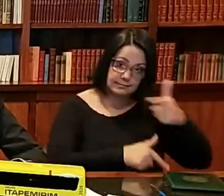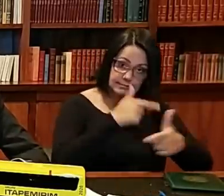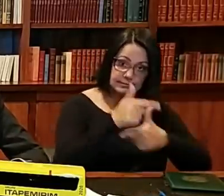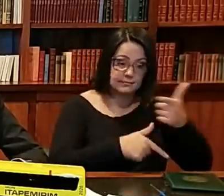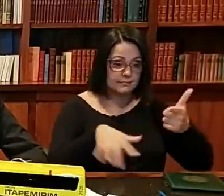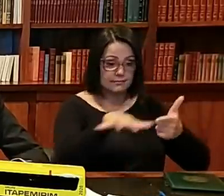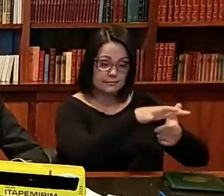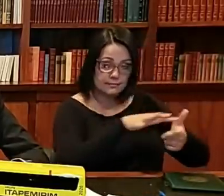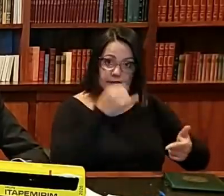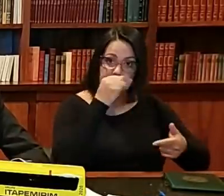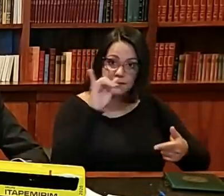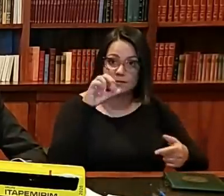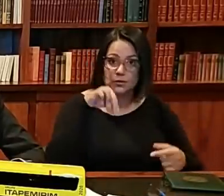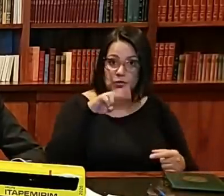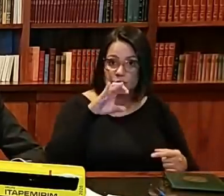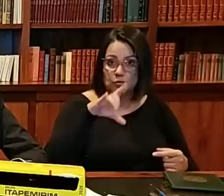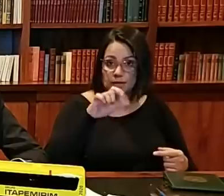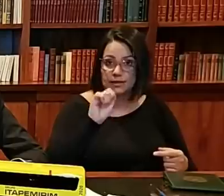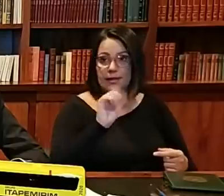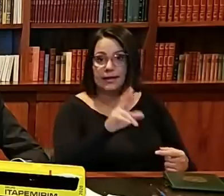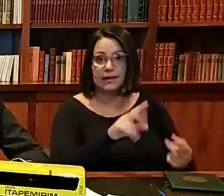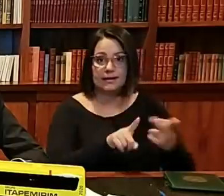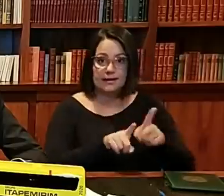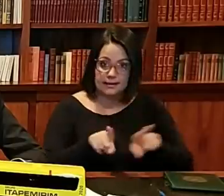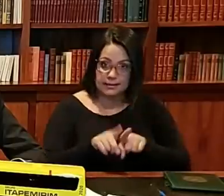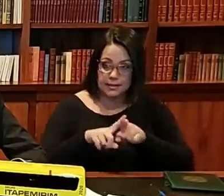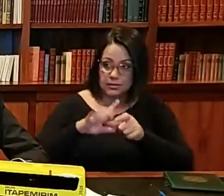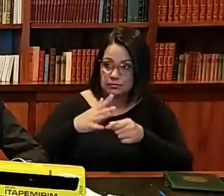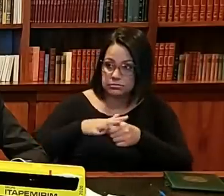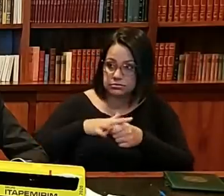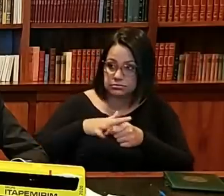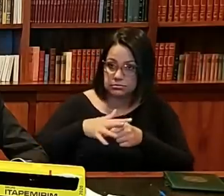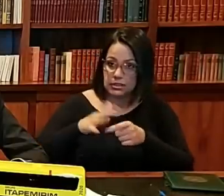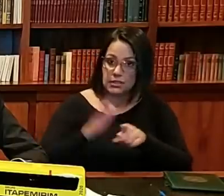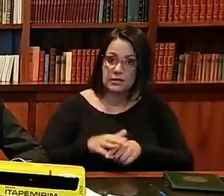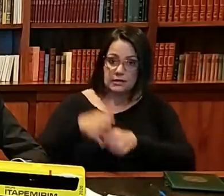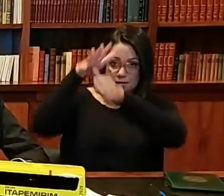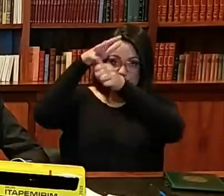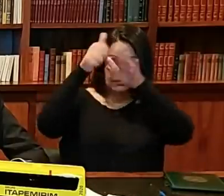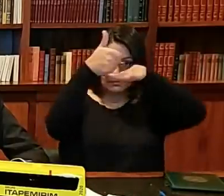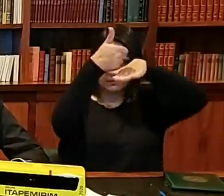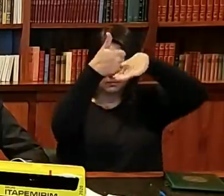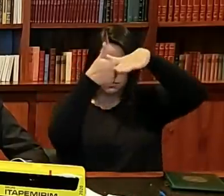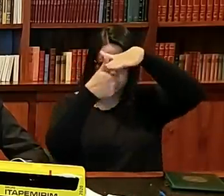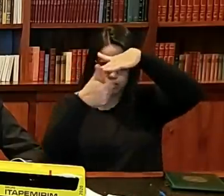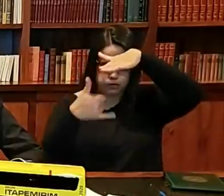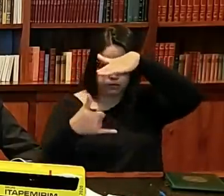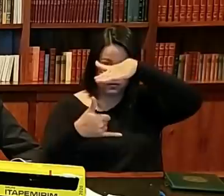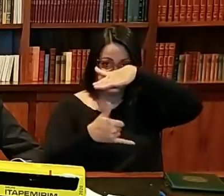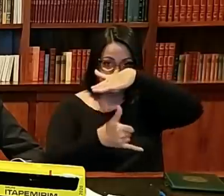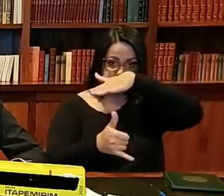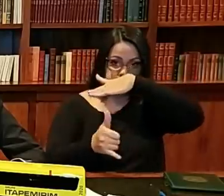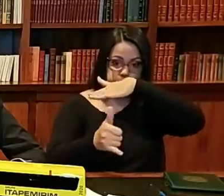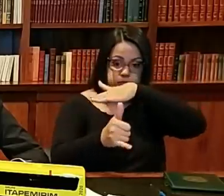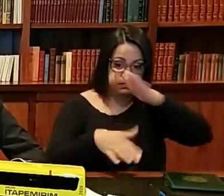para enriquecimento de urânio e também o desenvolvimento do motor, né? Do submarino nuclear brasileiro. Esse é um projeto que tem há